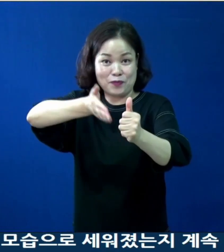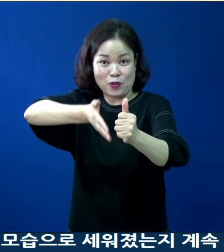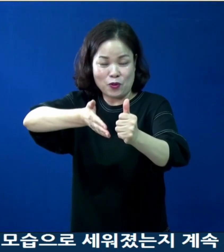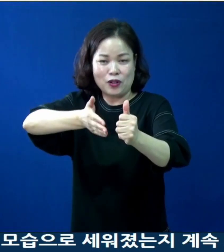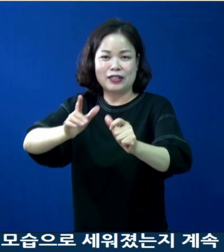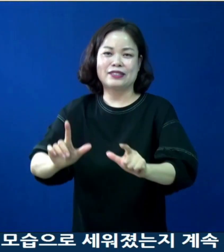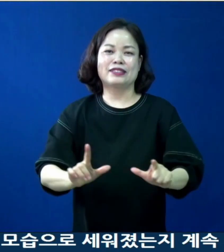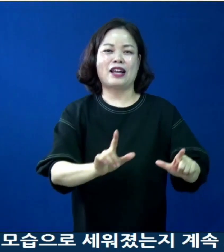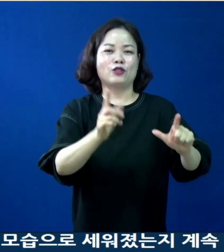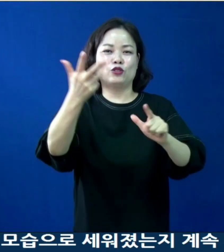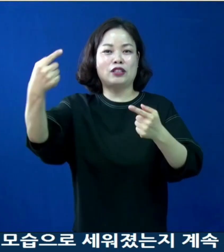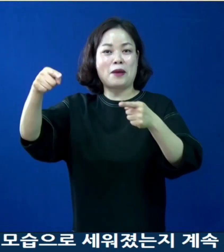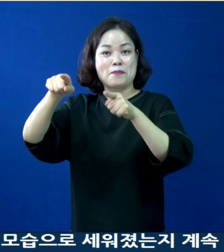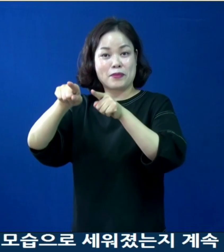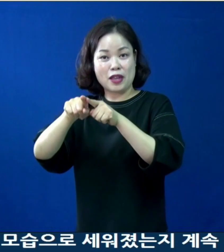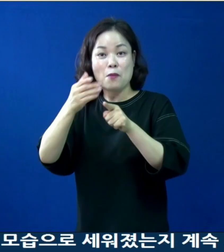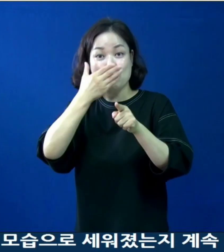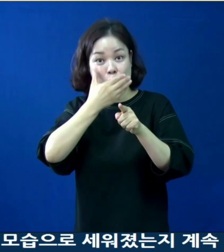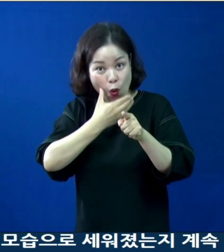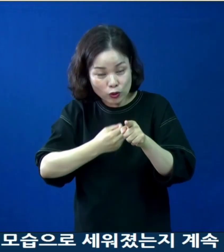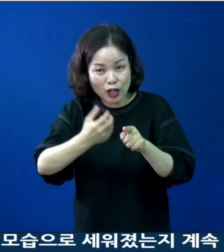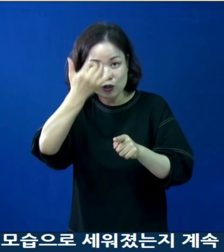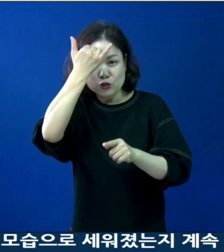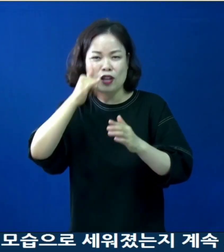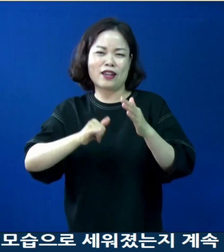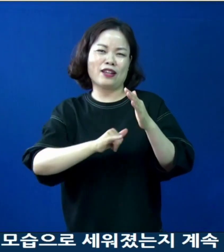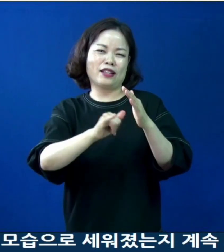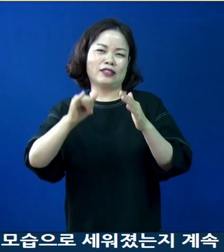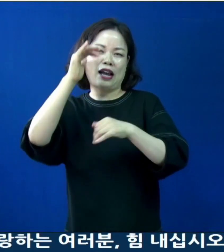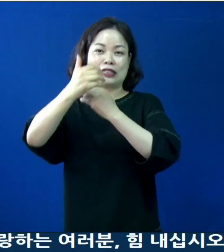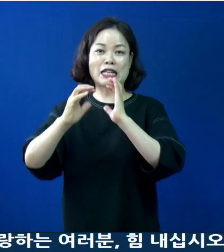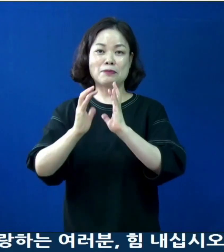삶을 주님과 함께 걸어가는 복된 충현의 가족들,